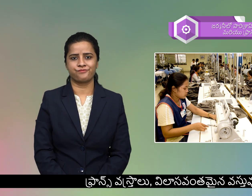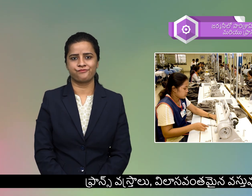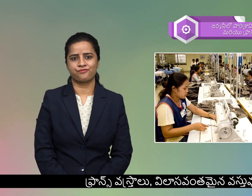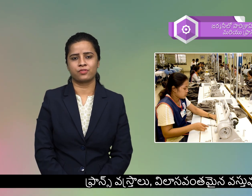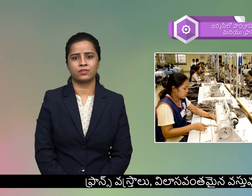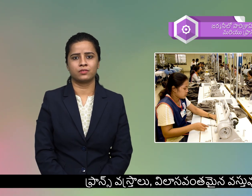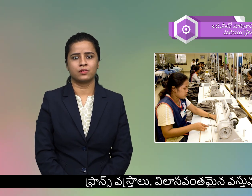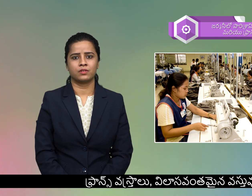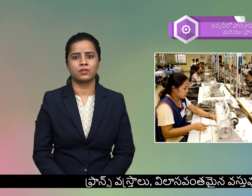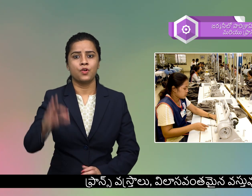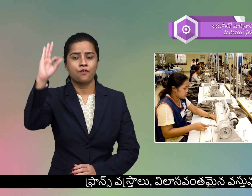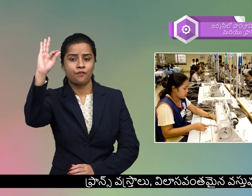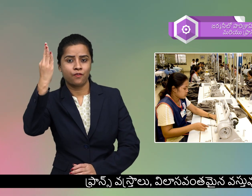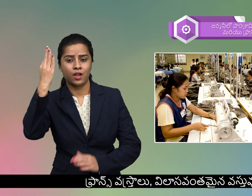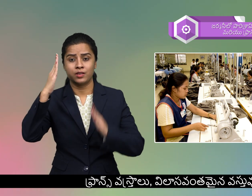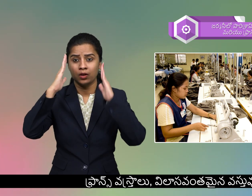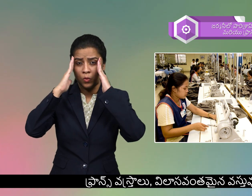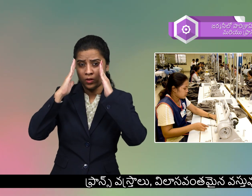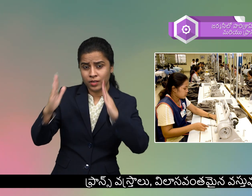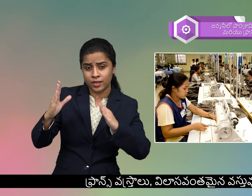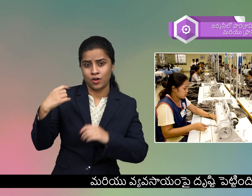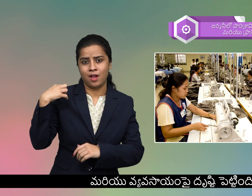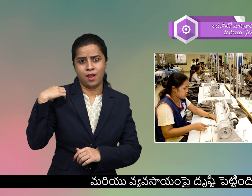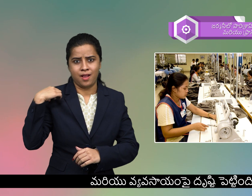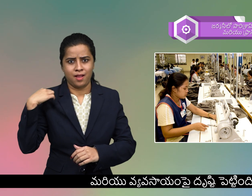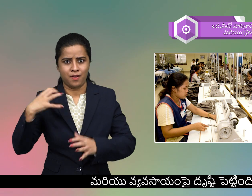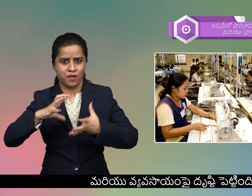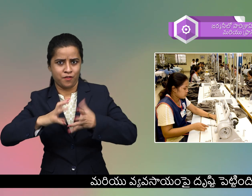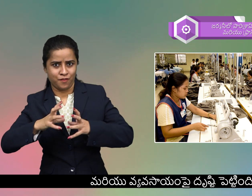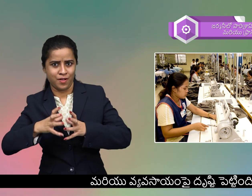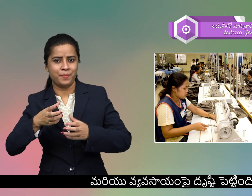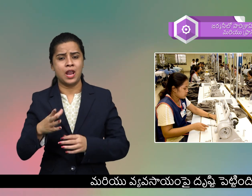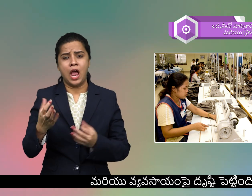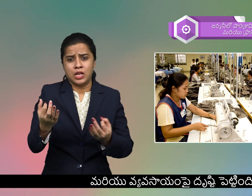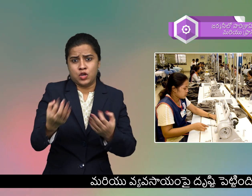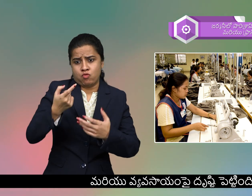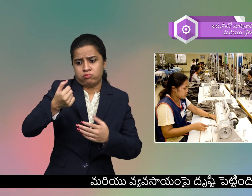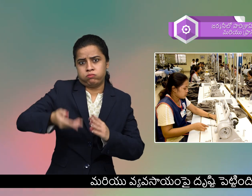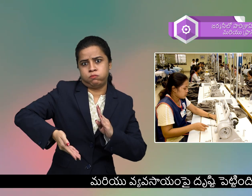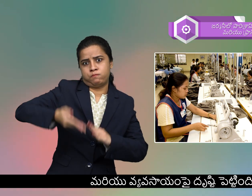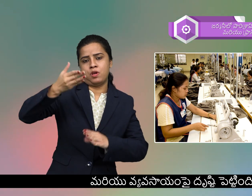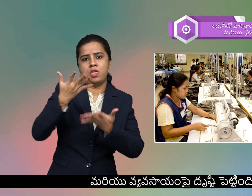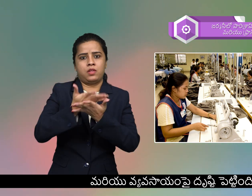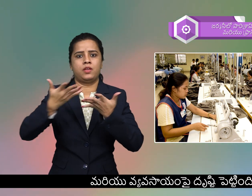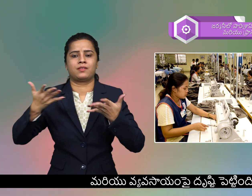ఫ్రాన్స్ వస్త్రాలు, విలాసవంతమైన వస్తువులు మరియు వ్యవసాయంపై దృష్టి పెట్టింది.